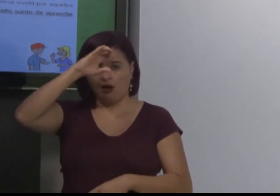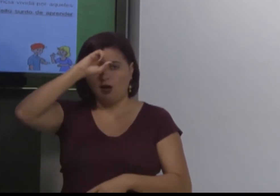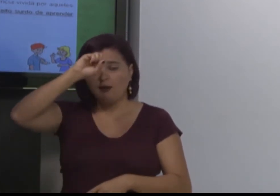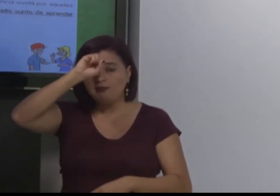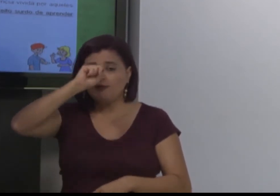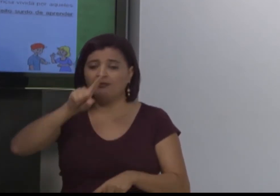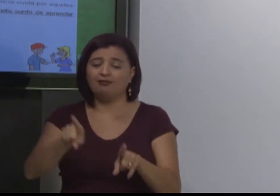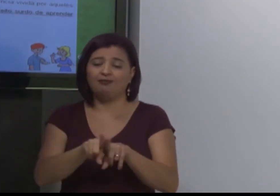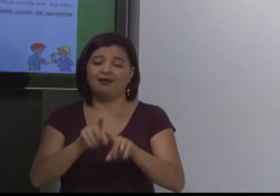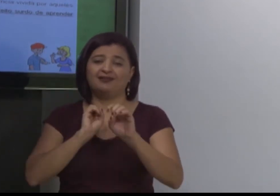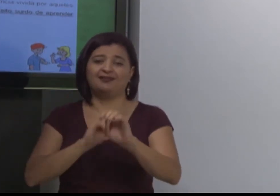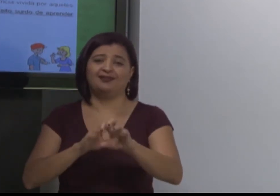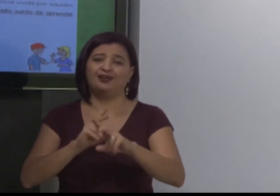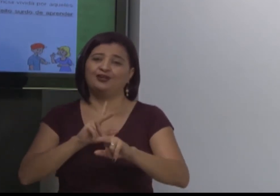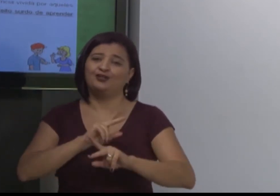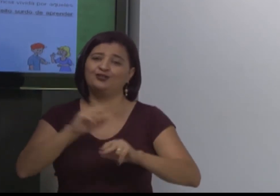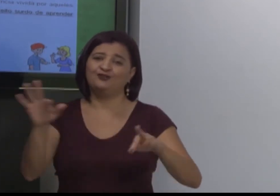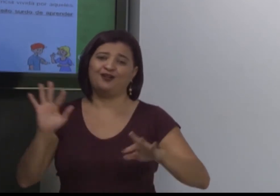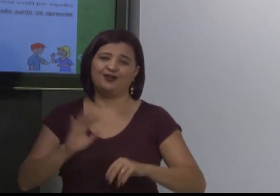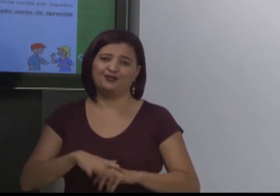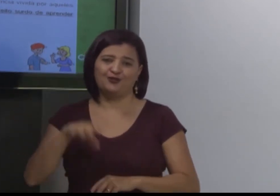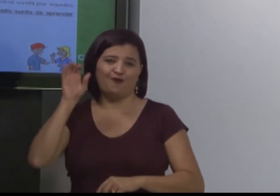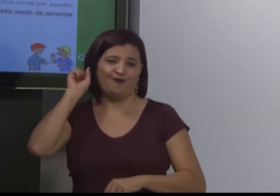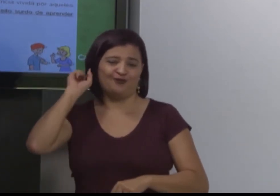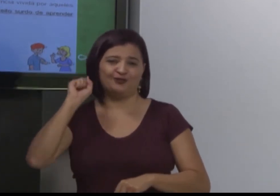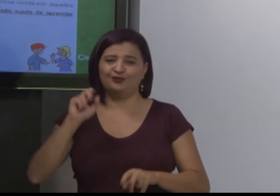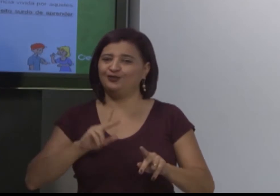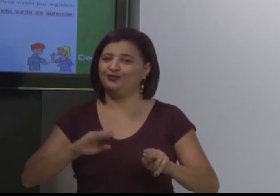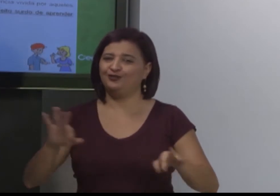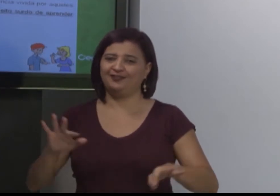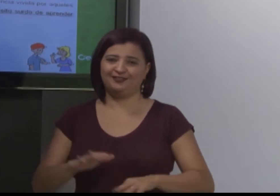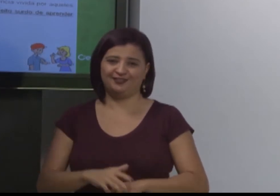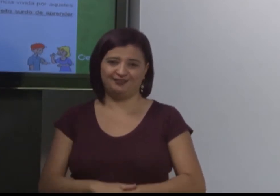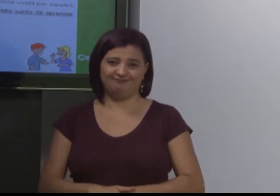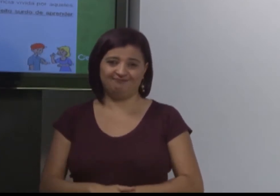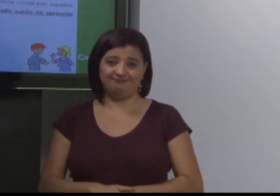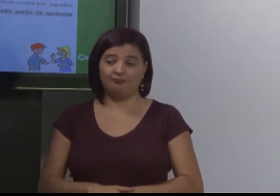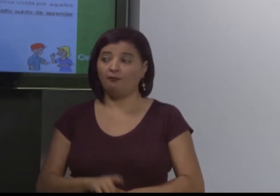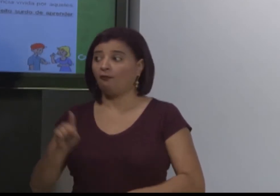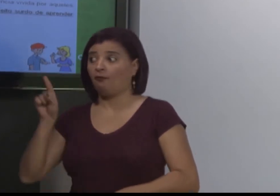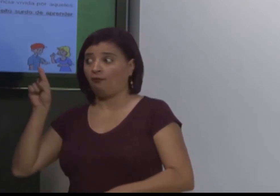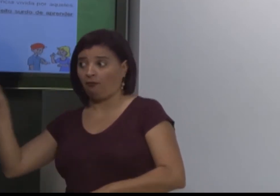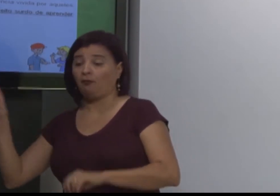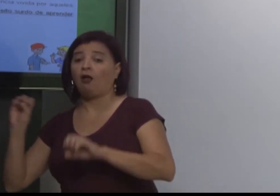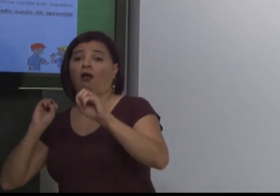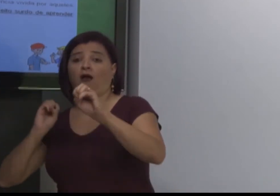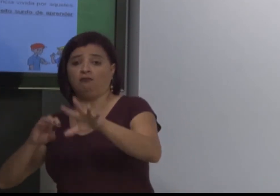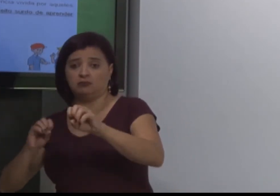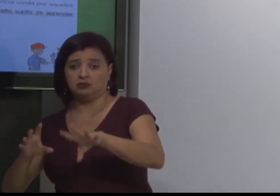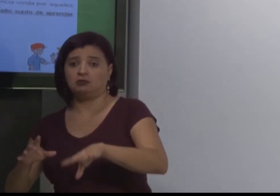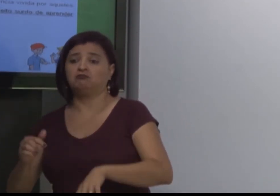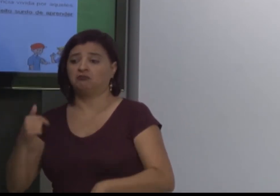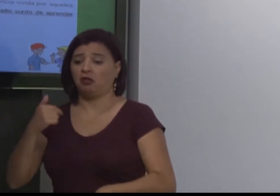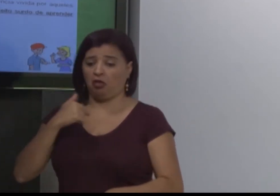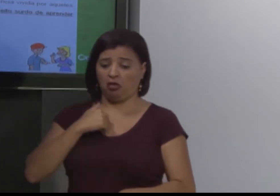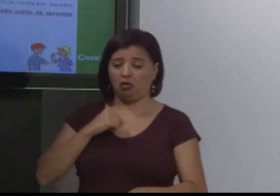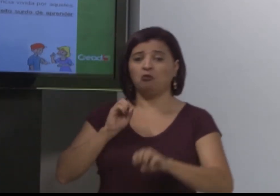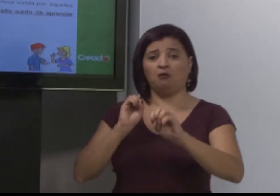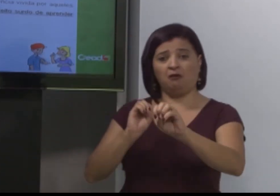E por quê? Sabemos que o surdo, ele tem um jeito de ensinar